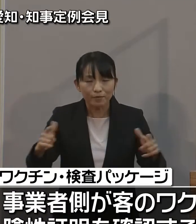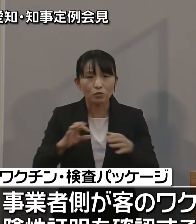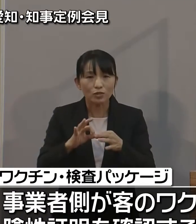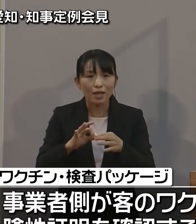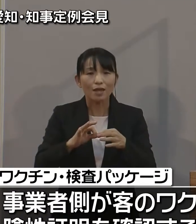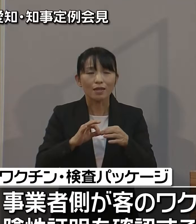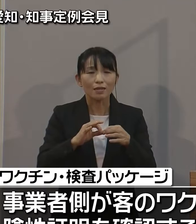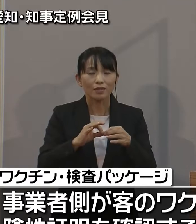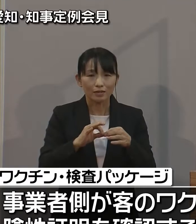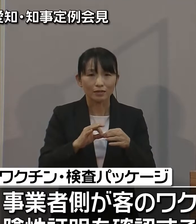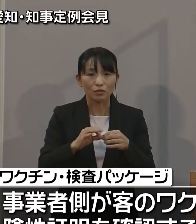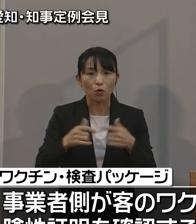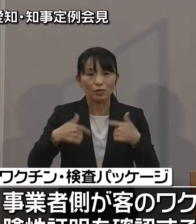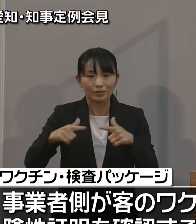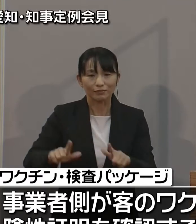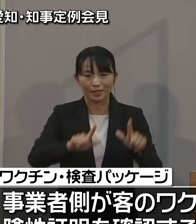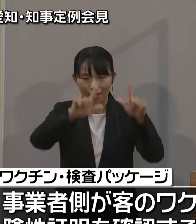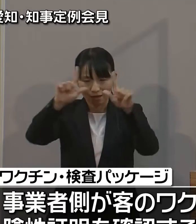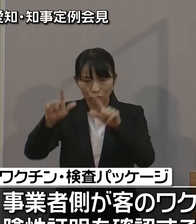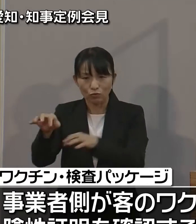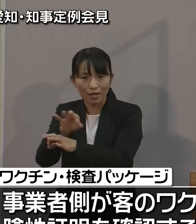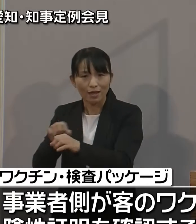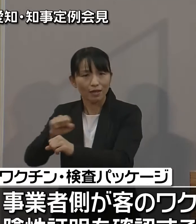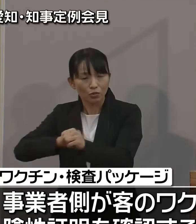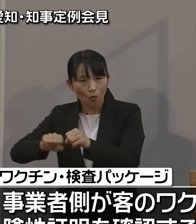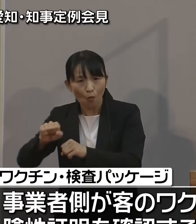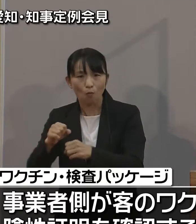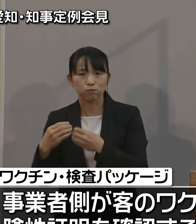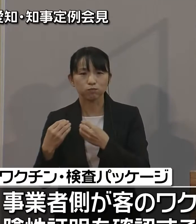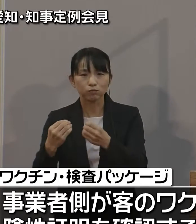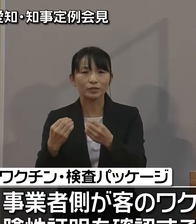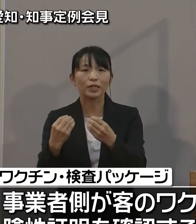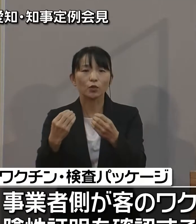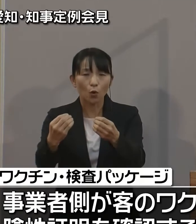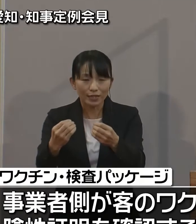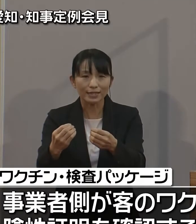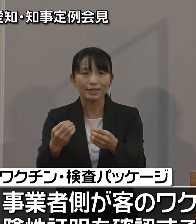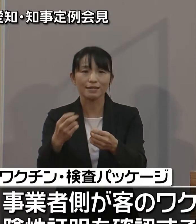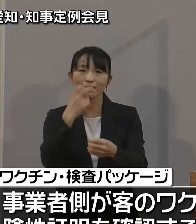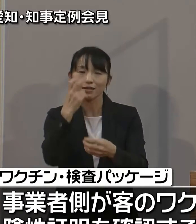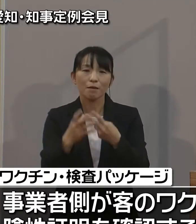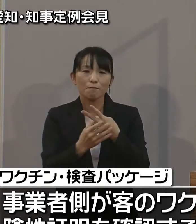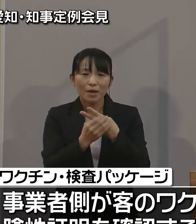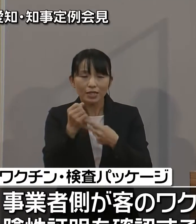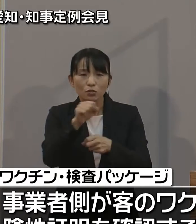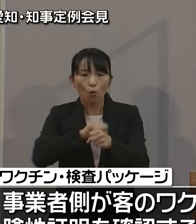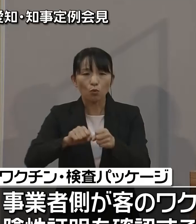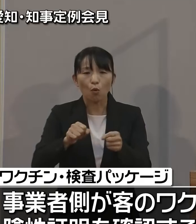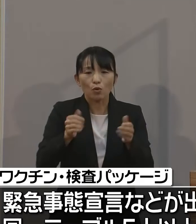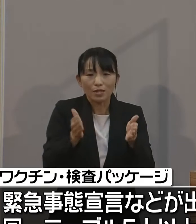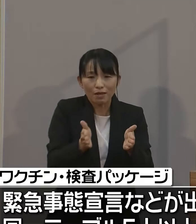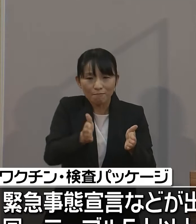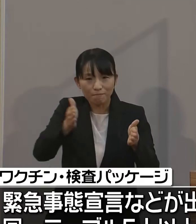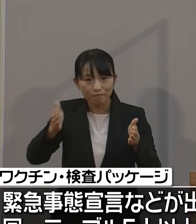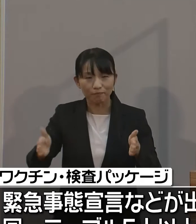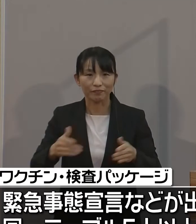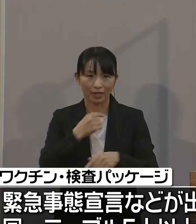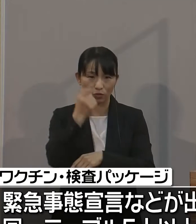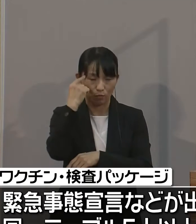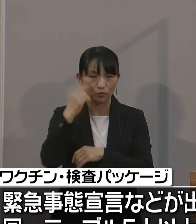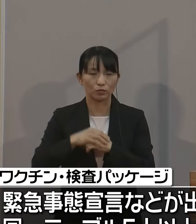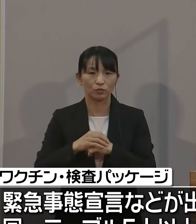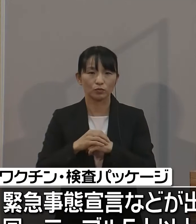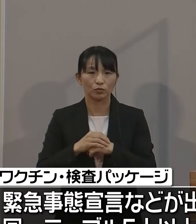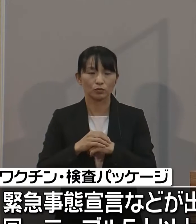を確認することで行動制限を一部緩和できるものです適用される飲食店では今後感染